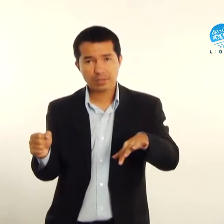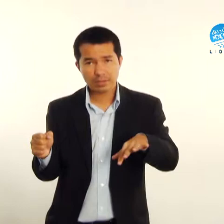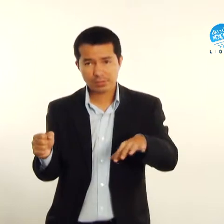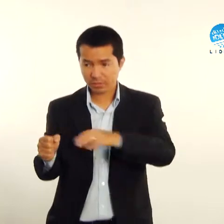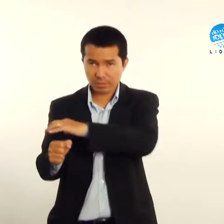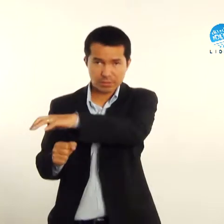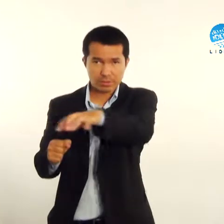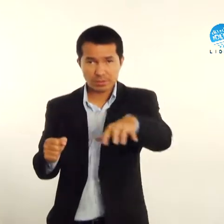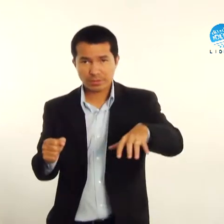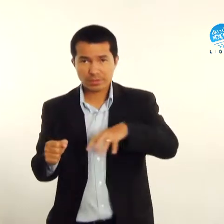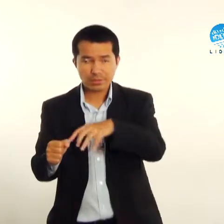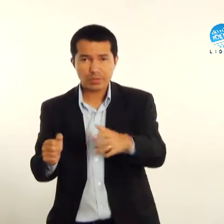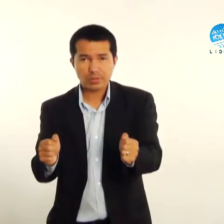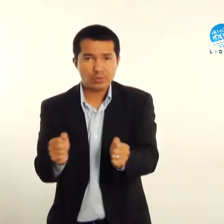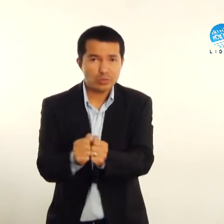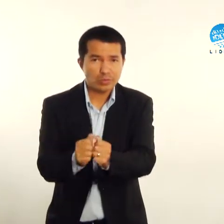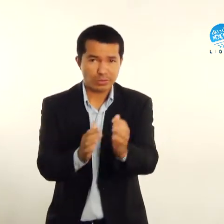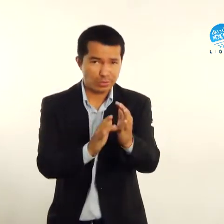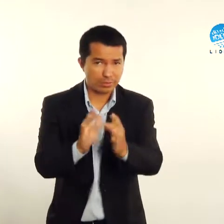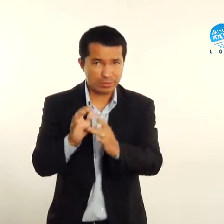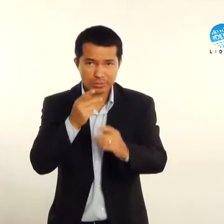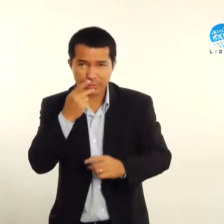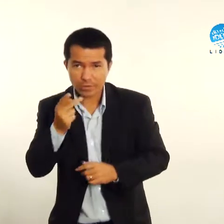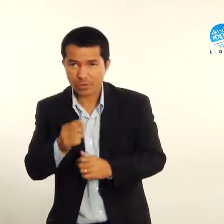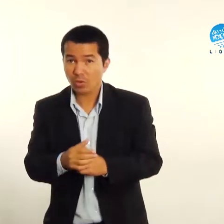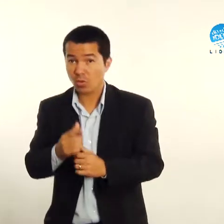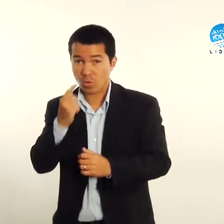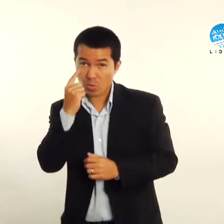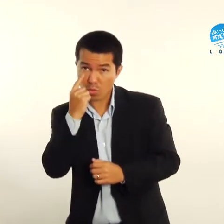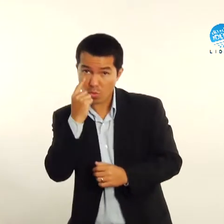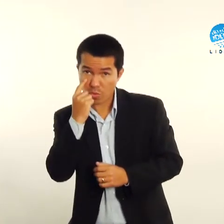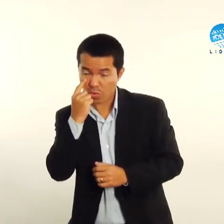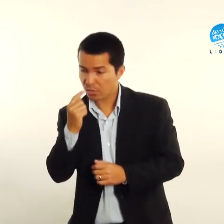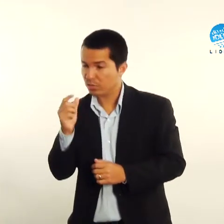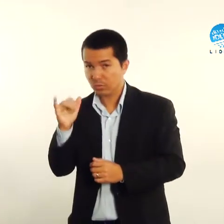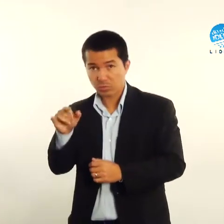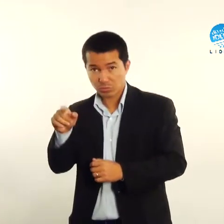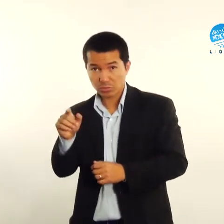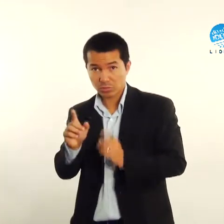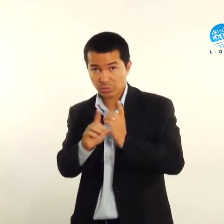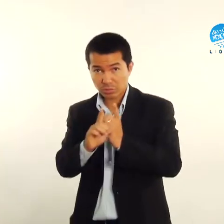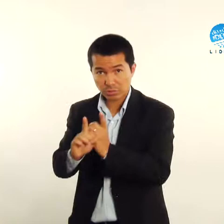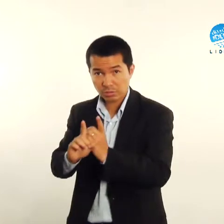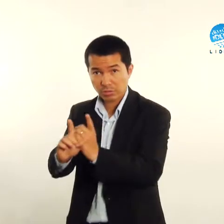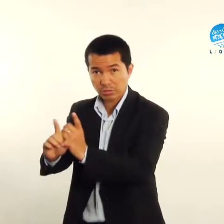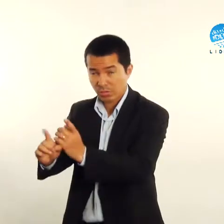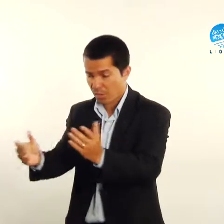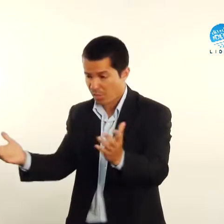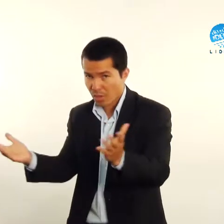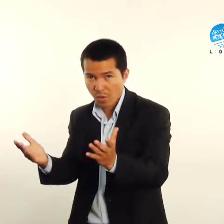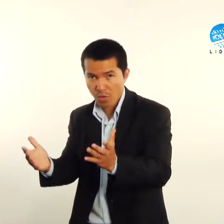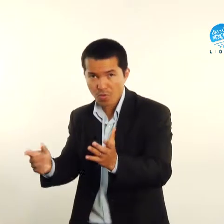no meio deles e diz assim: olha, se vocês,